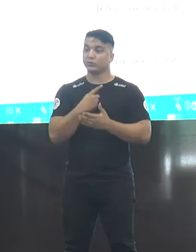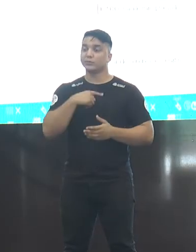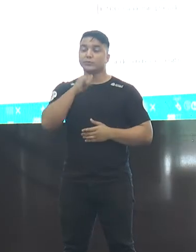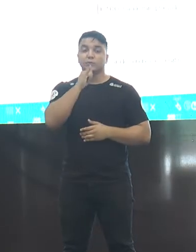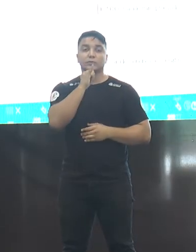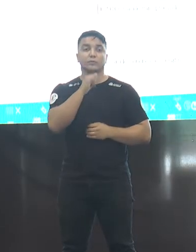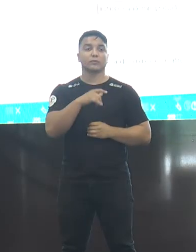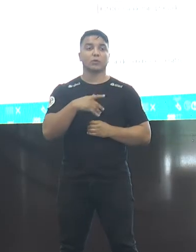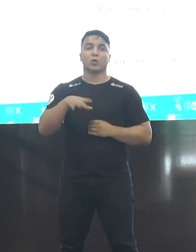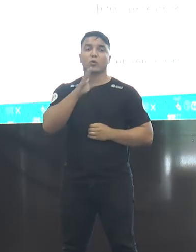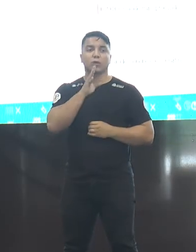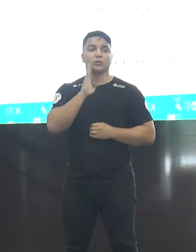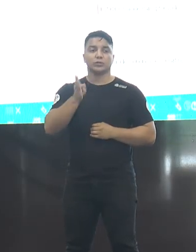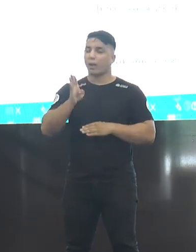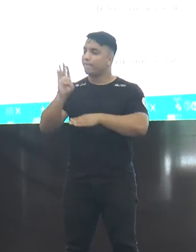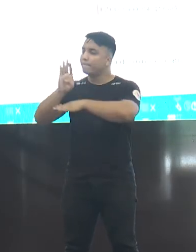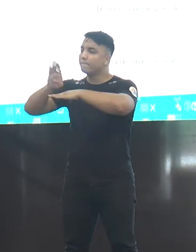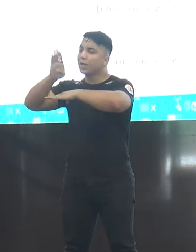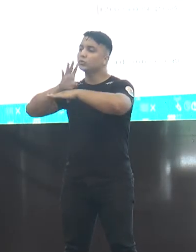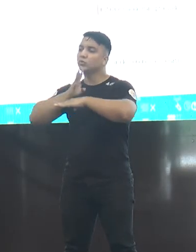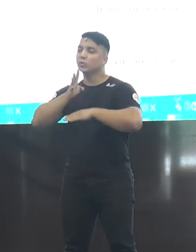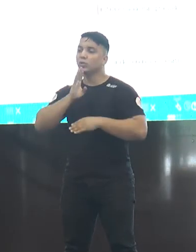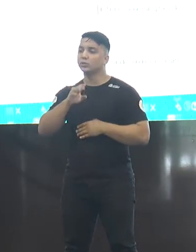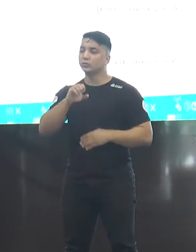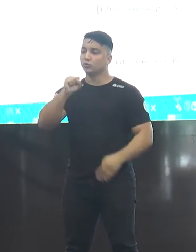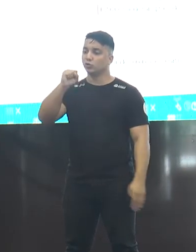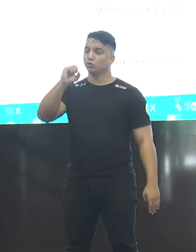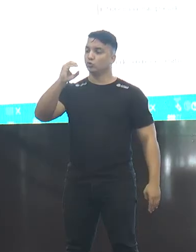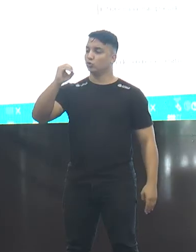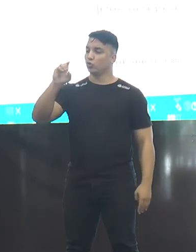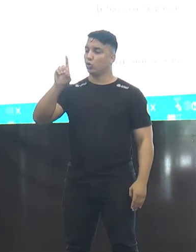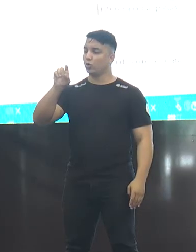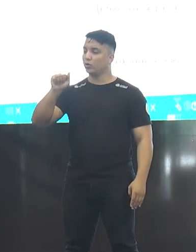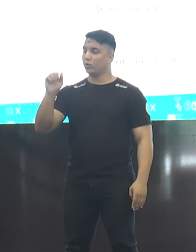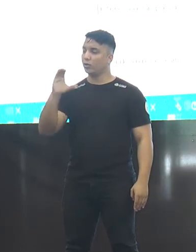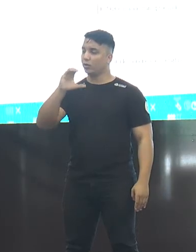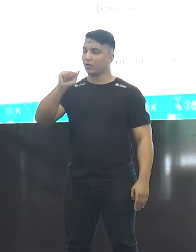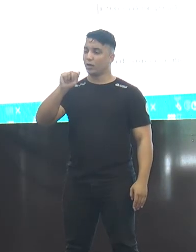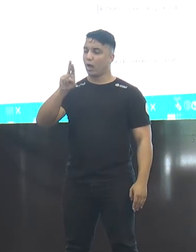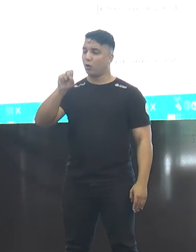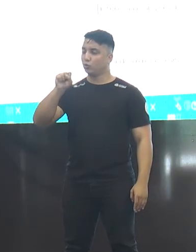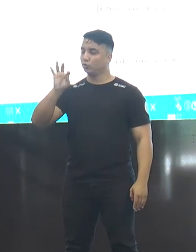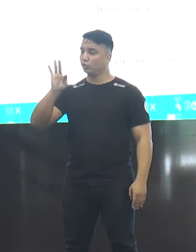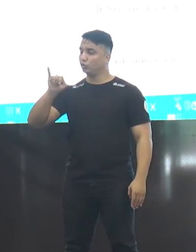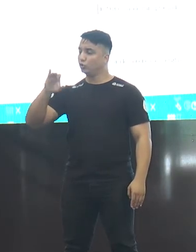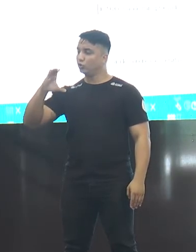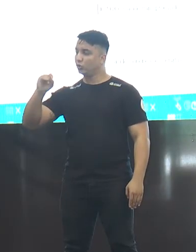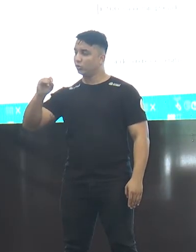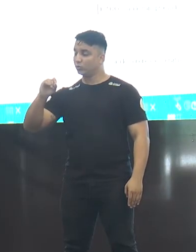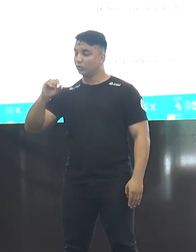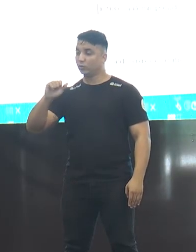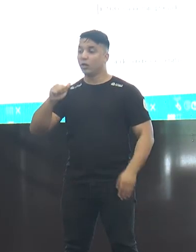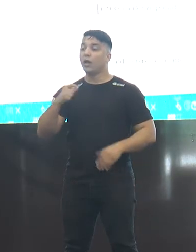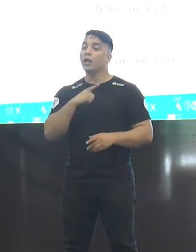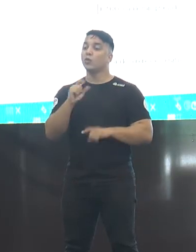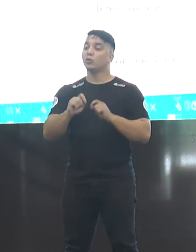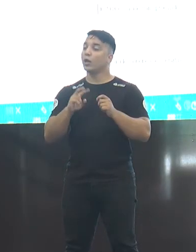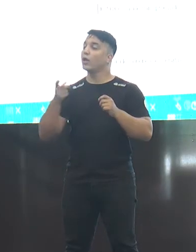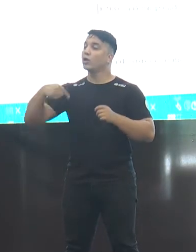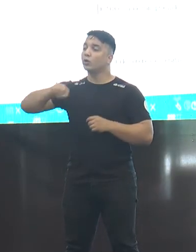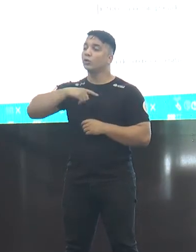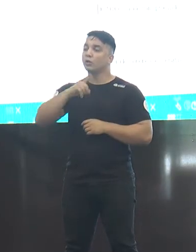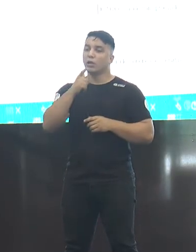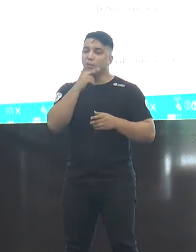base forte que todo mundo deve ter ouvido falar, soda cáustica. Soda cáustica é uma substância que a gente usa